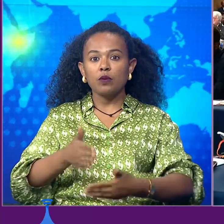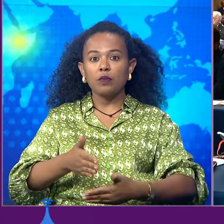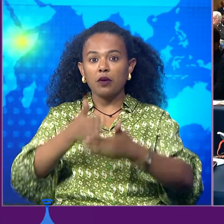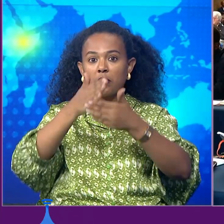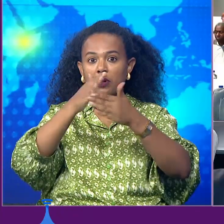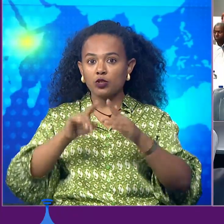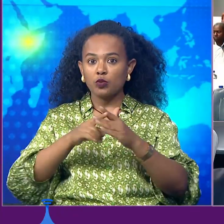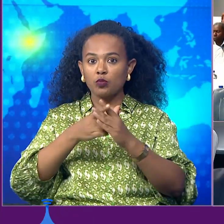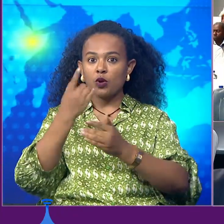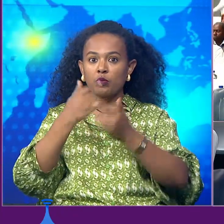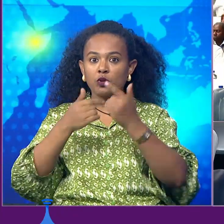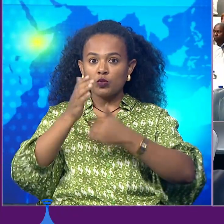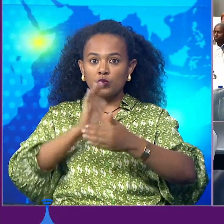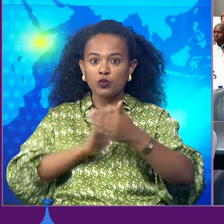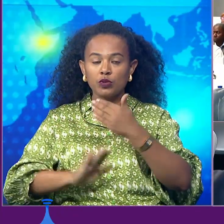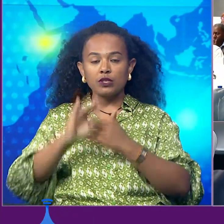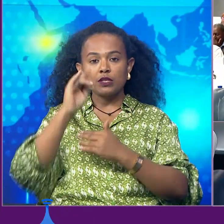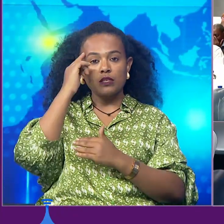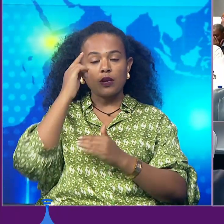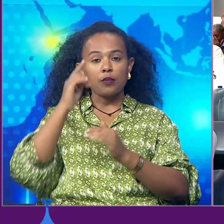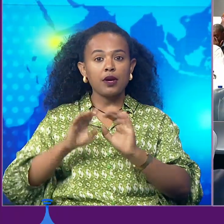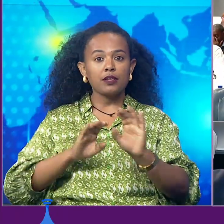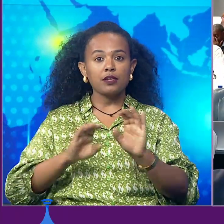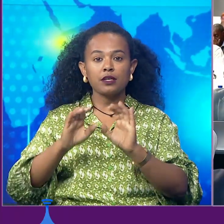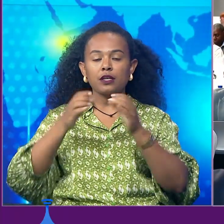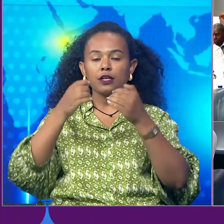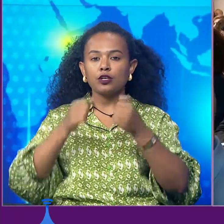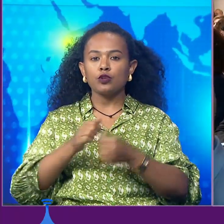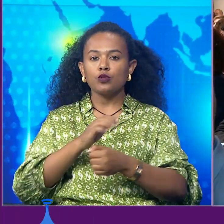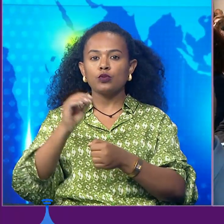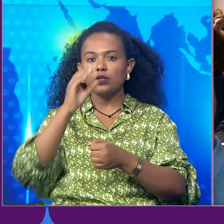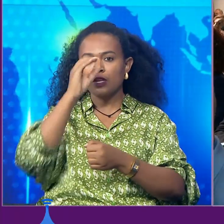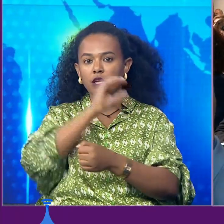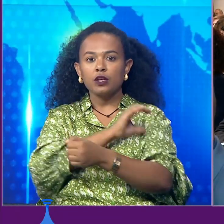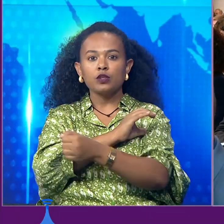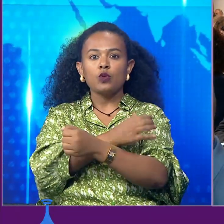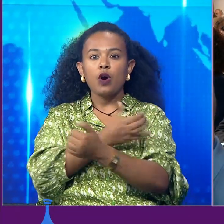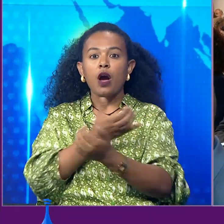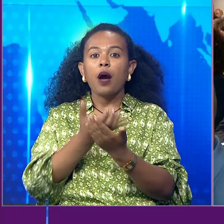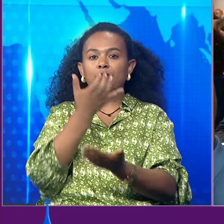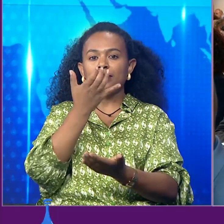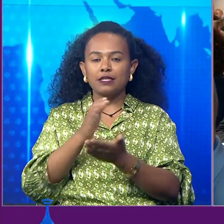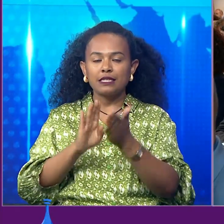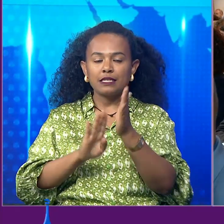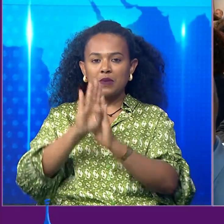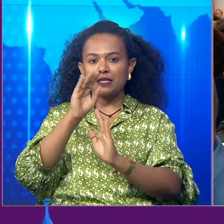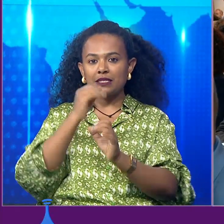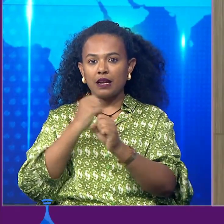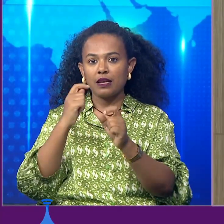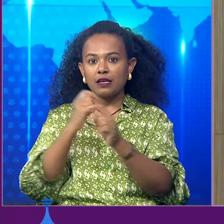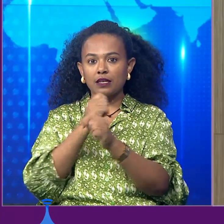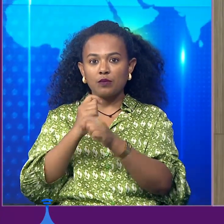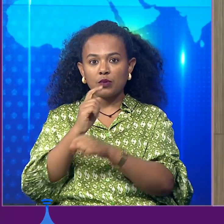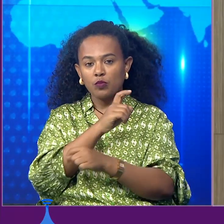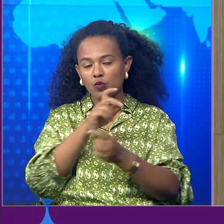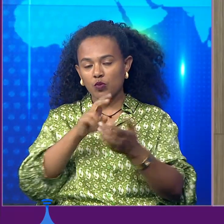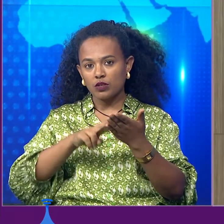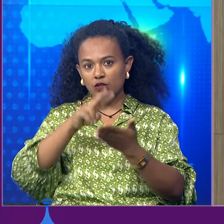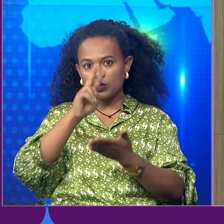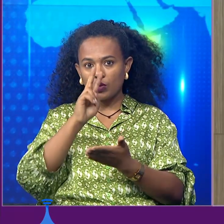ጀምሮ መጪውን ትውልድ ታሳቢ ያደረገ የክህሎትና የሰው ሀብት ልማት ስራ እየተገበረ መሆኑን